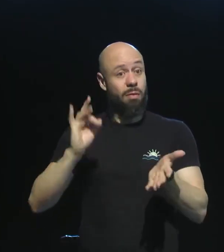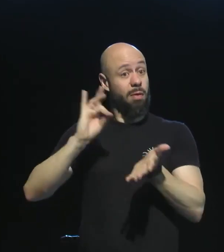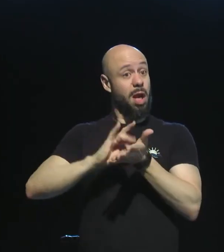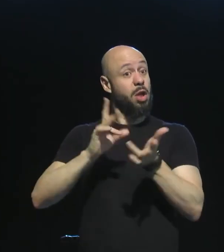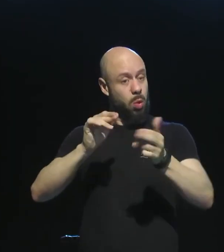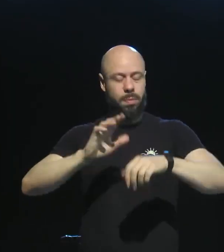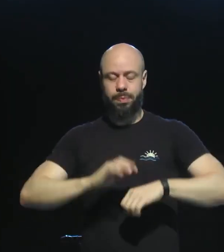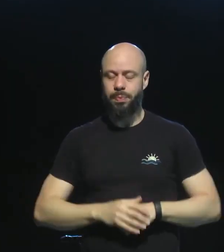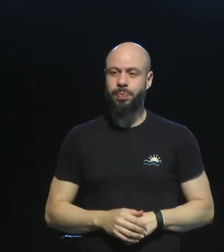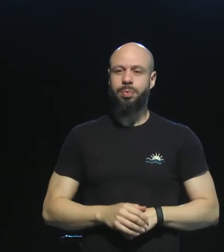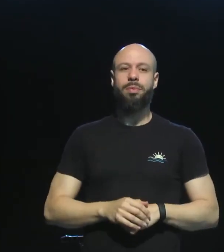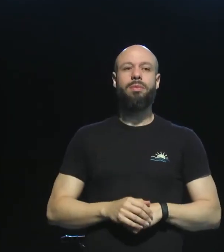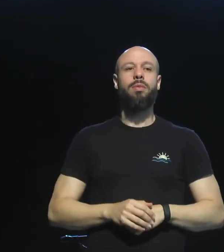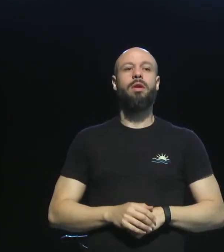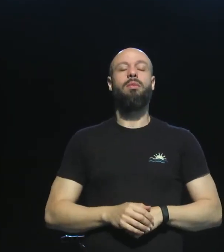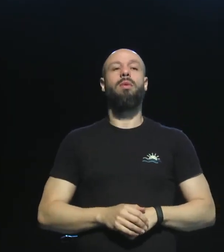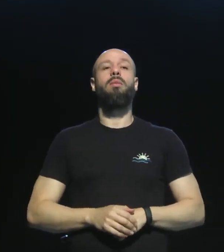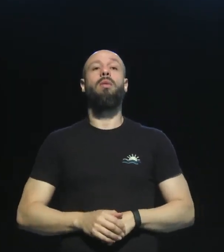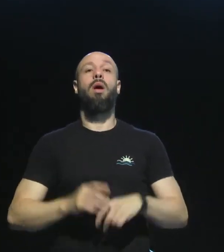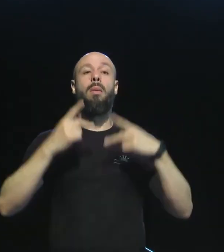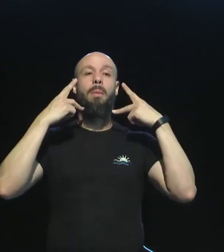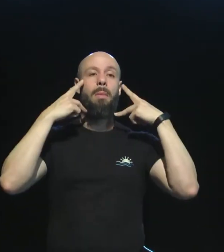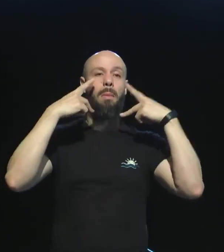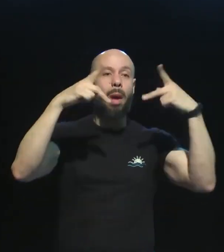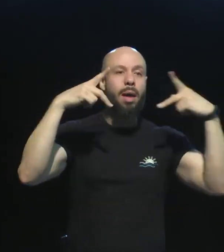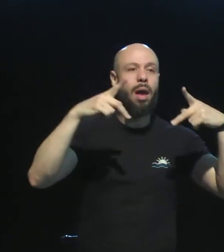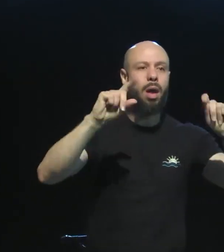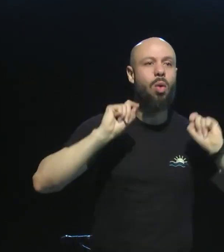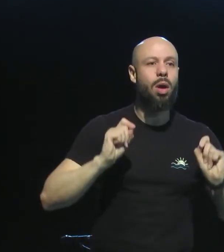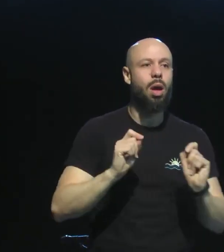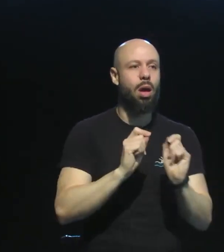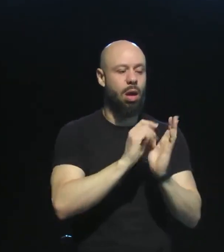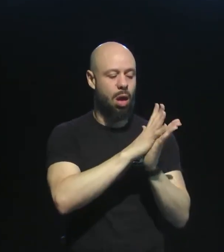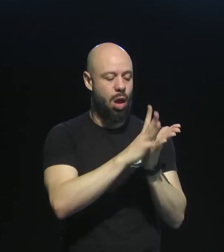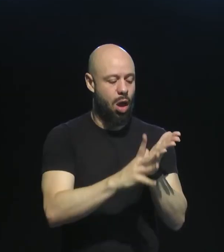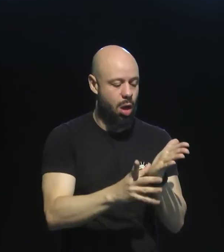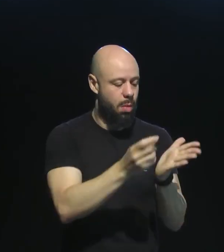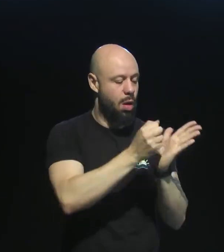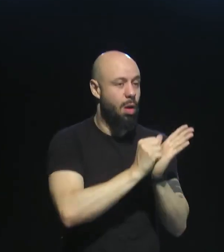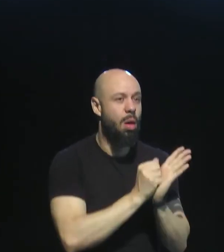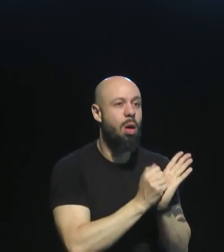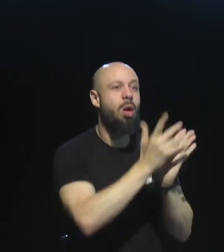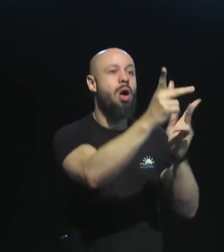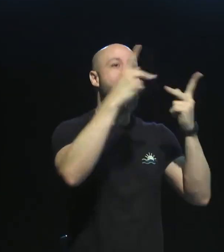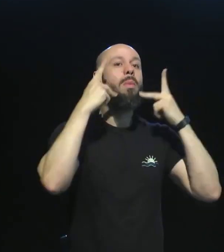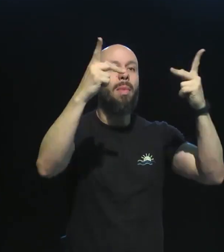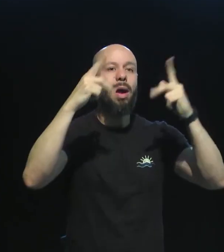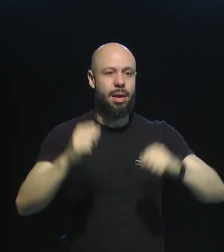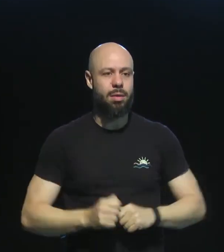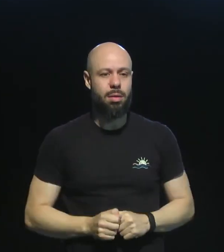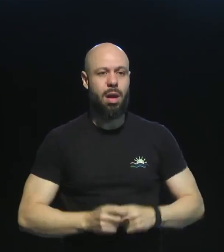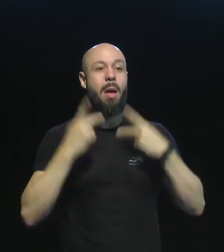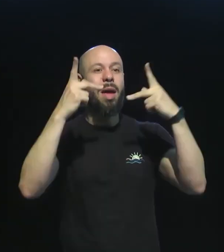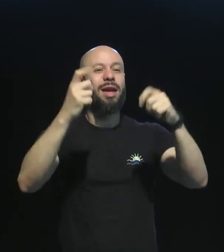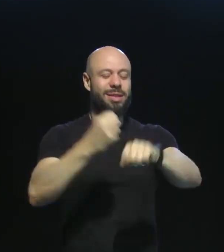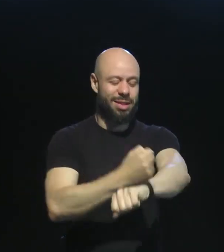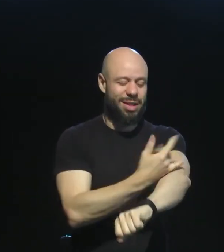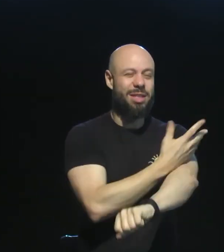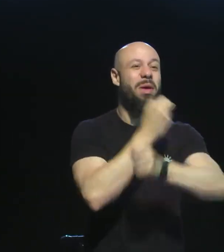pregue a palavra de Deus. A primeira coisa que ele diz assim, não pregue os seus